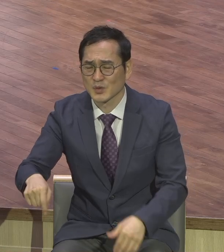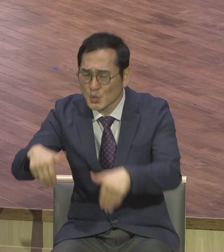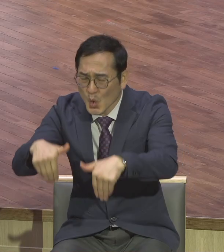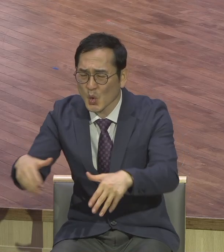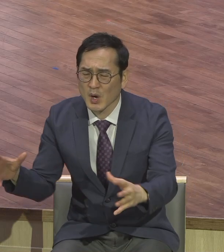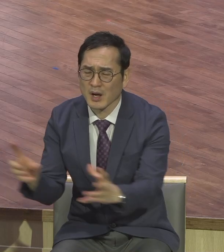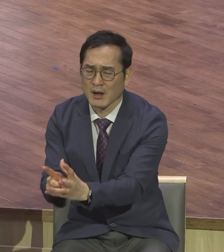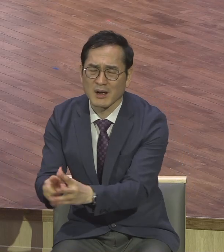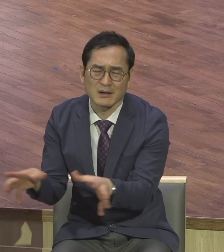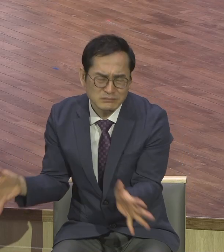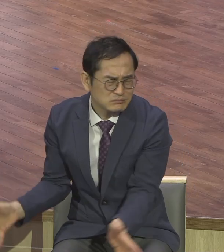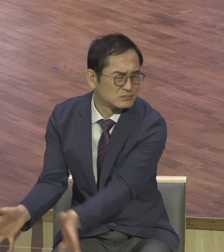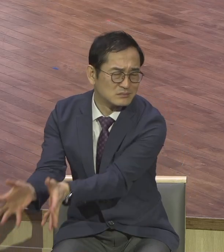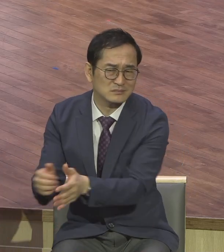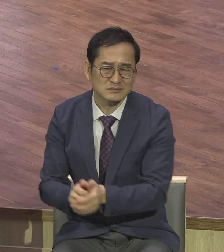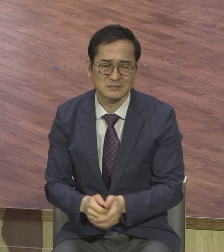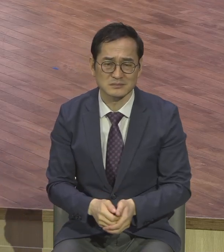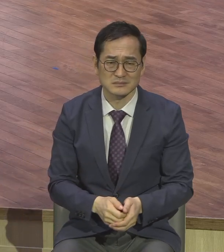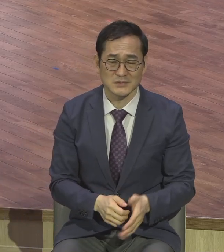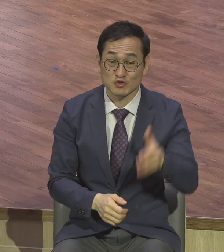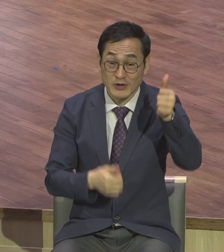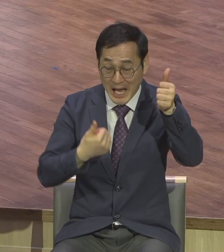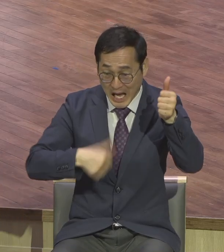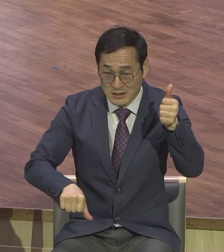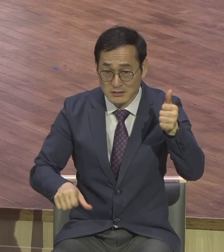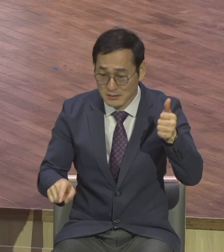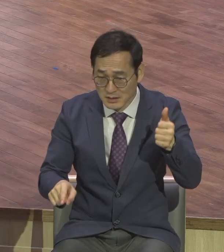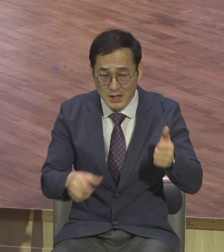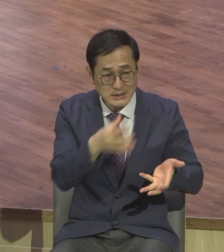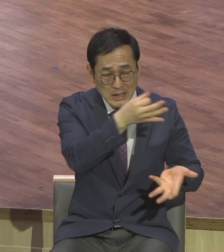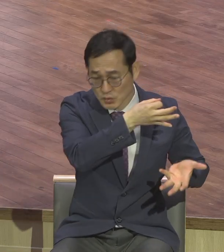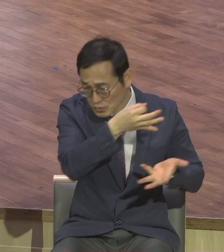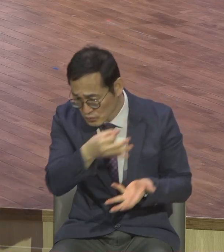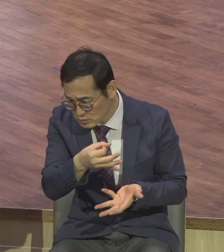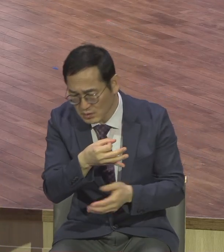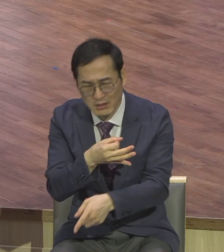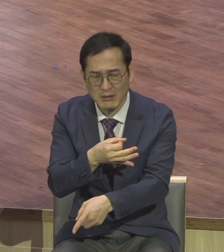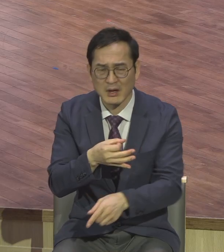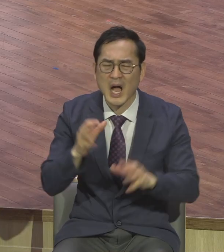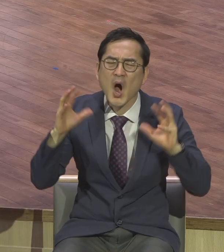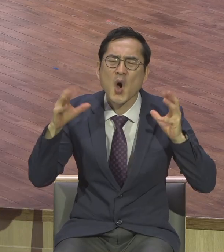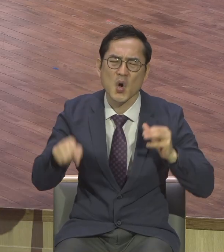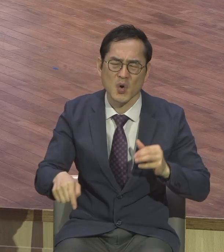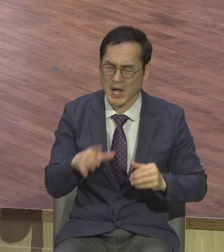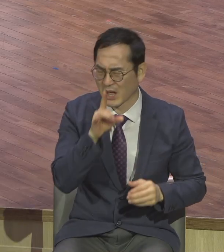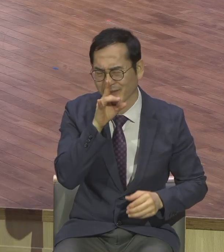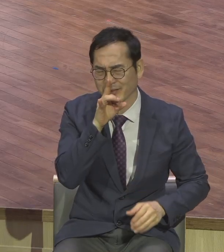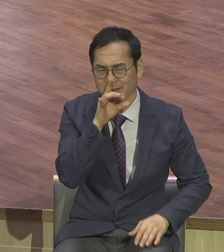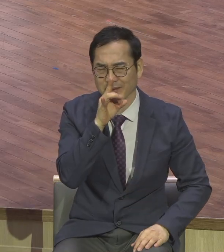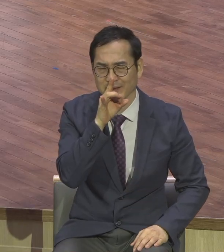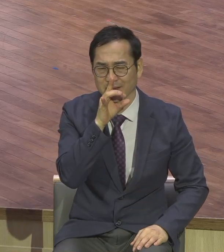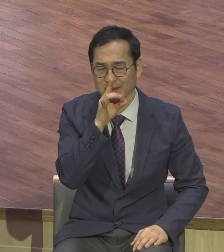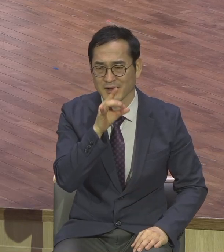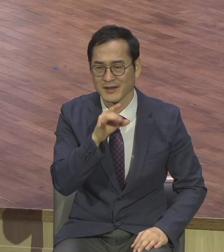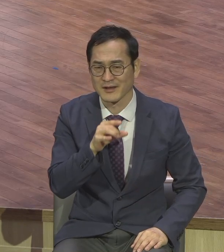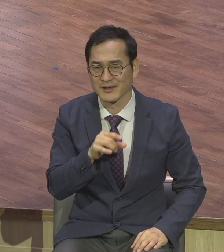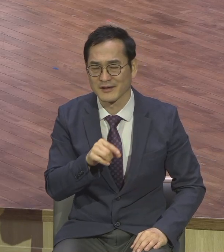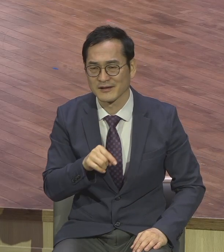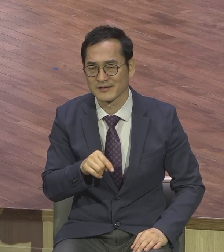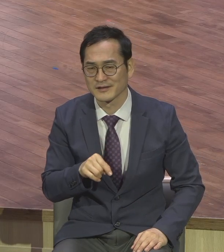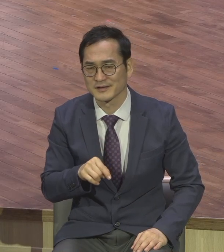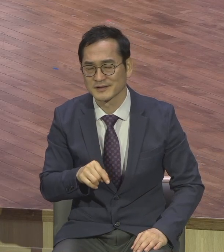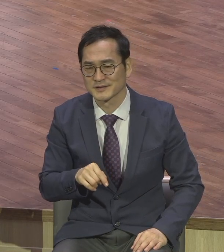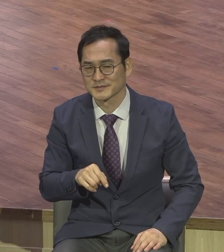주인의 아들인데 너무 어리니까. 어린 상속자는 본인이 실제 모든